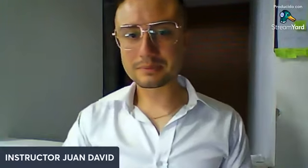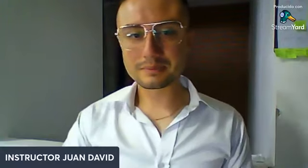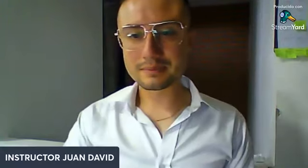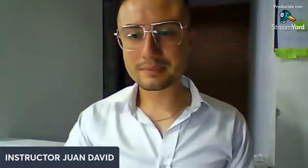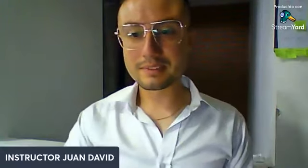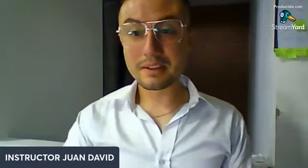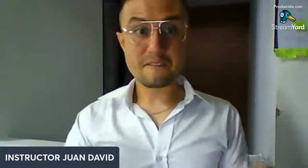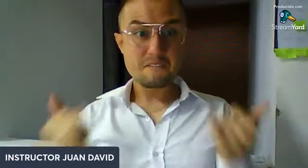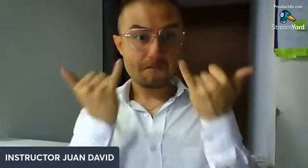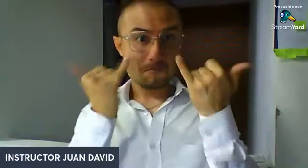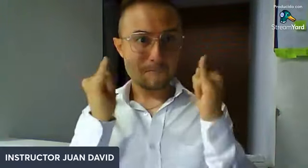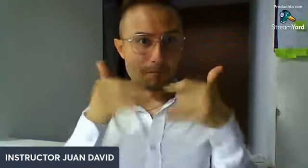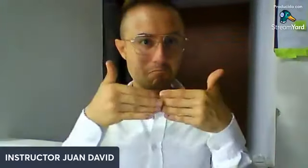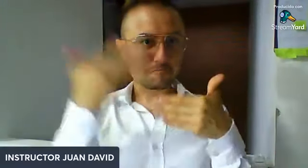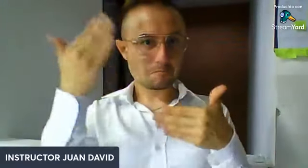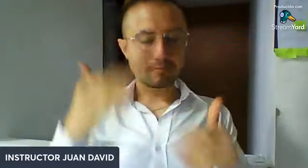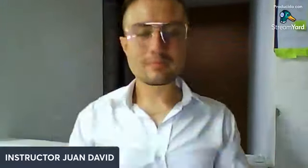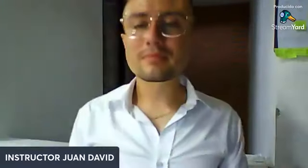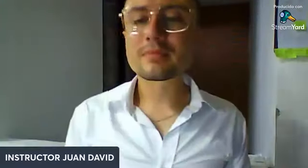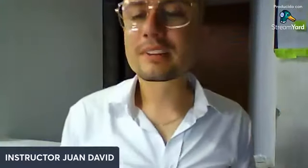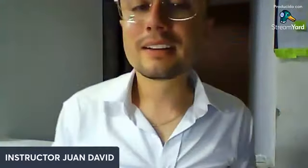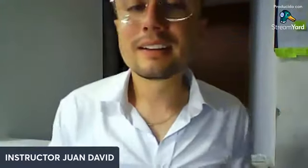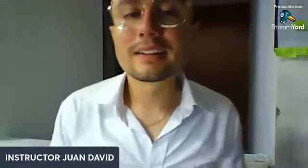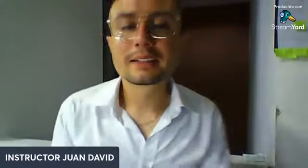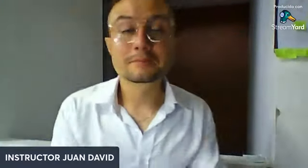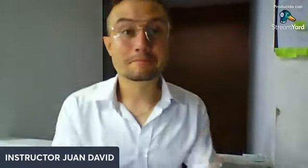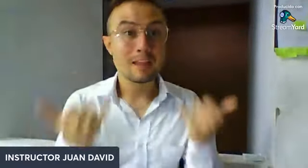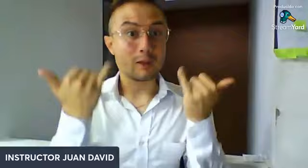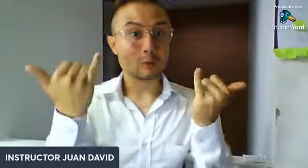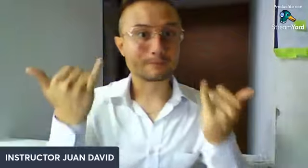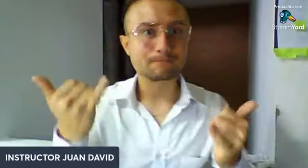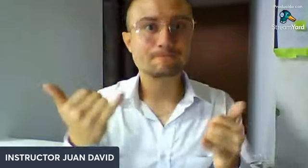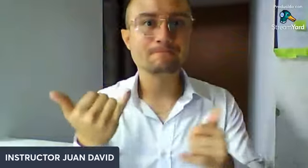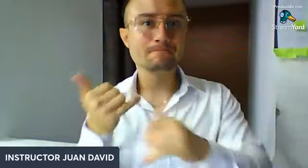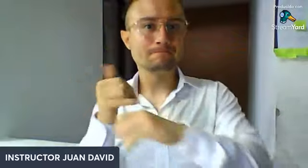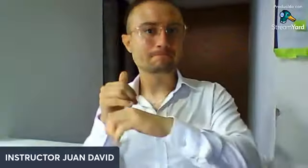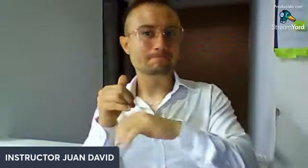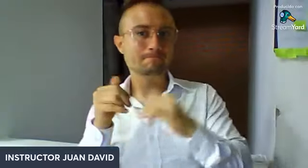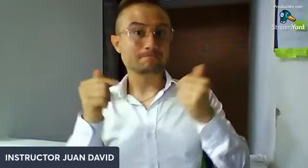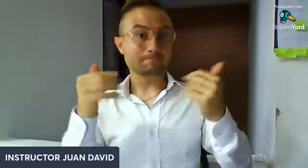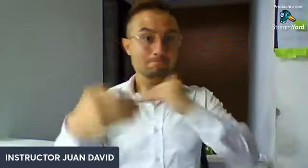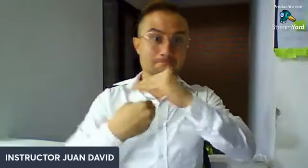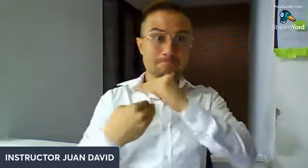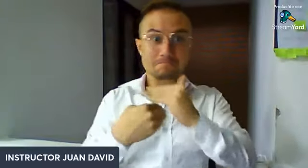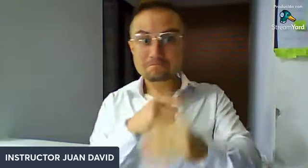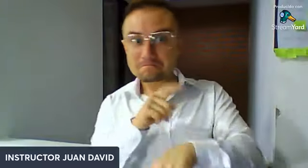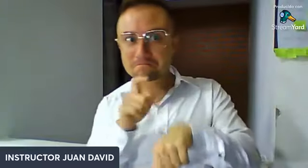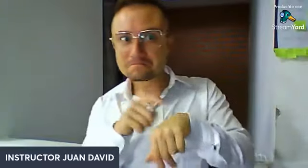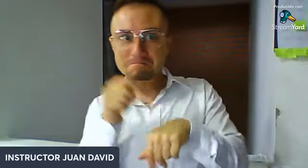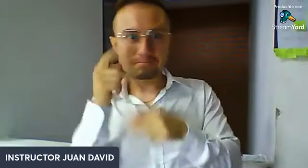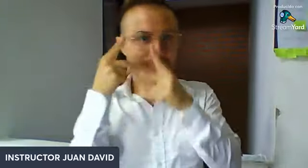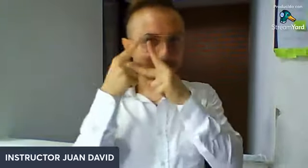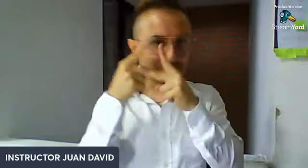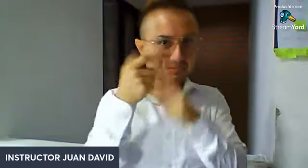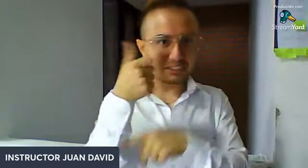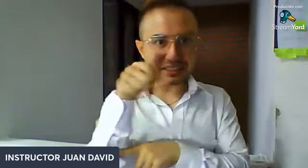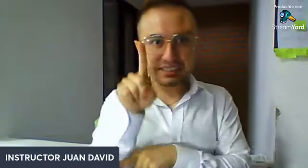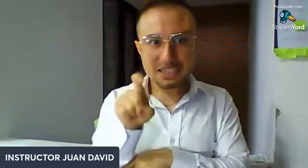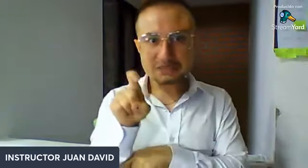Bueno, ya voy a empezar entonces. Ahora, bueno,